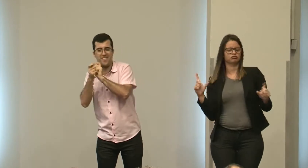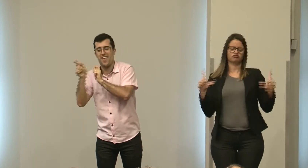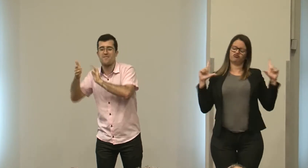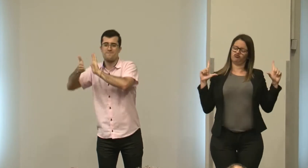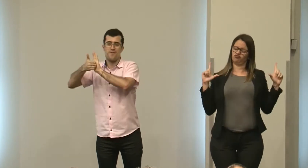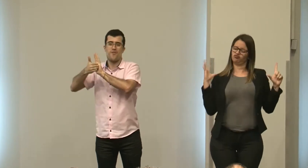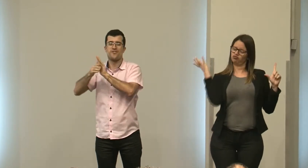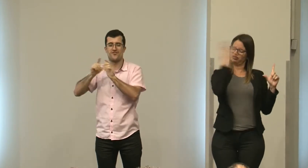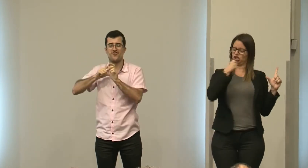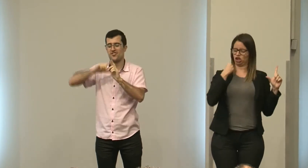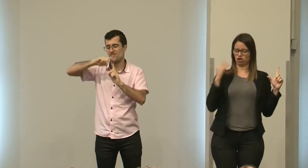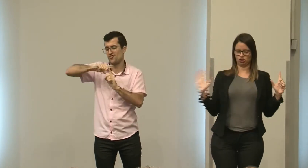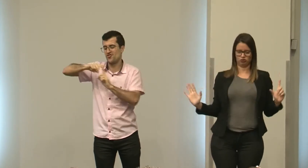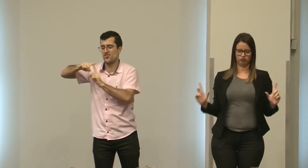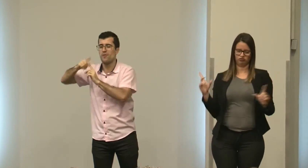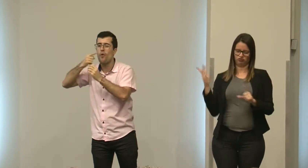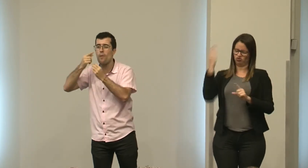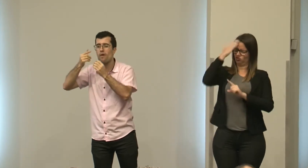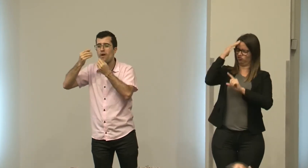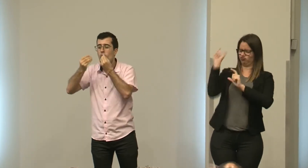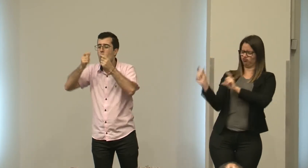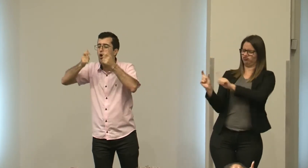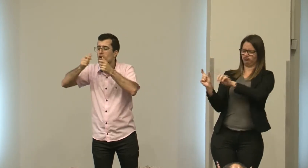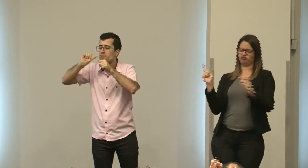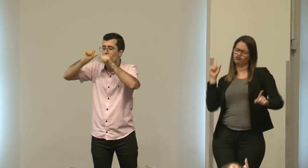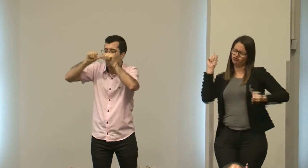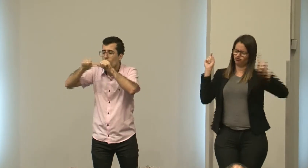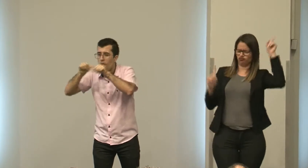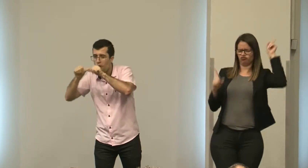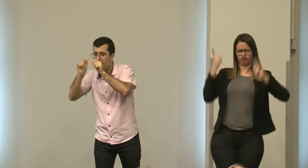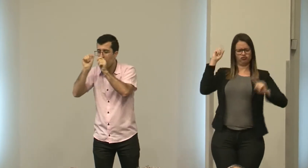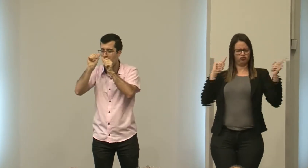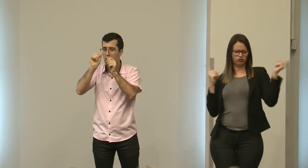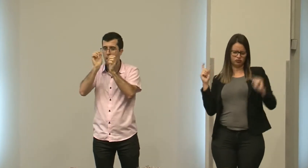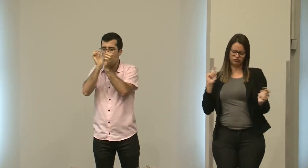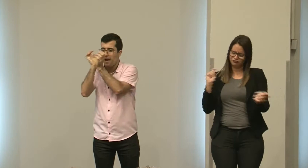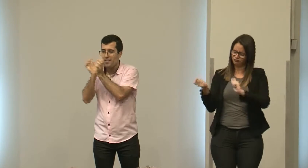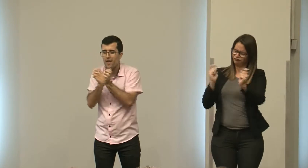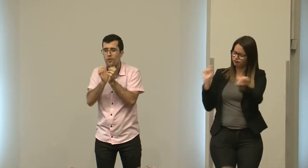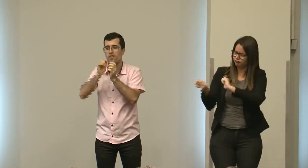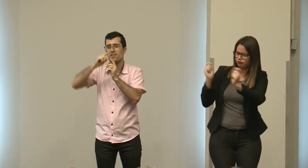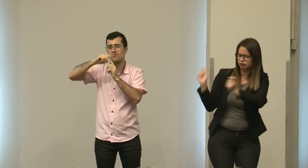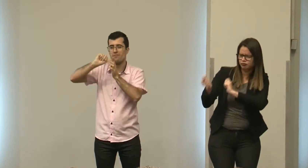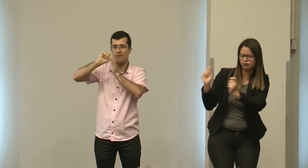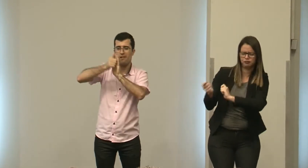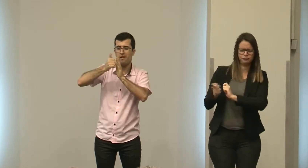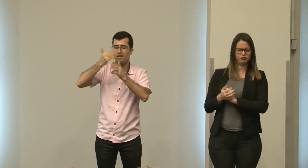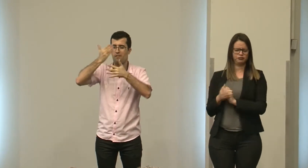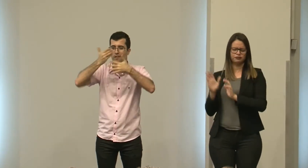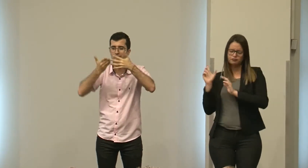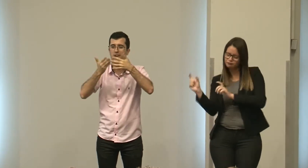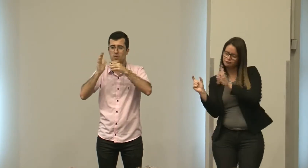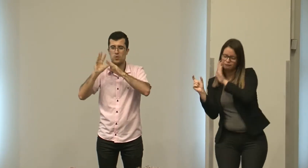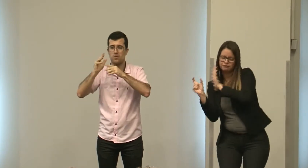sinal datilológico. Então, ele desenvolve uma teoria onde ele faz essas adaptações